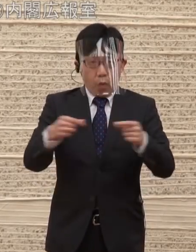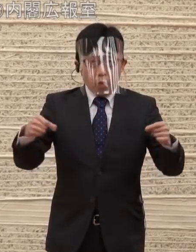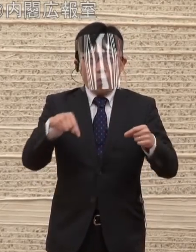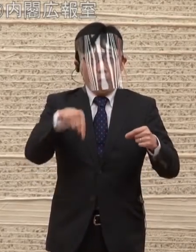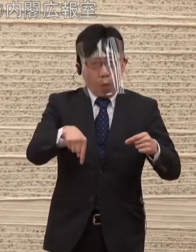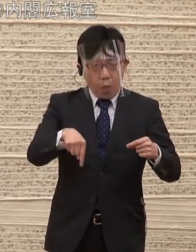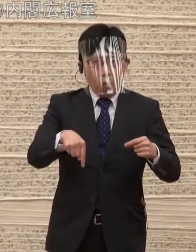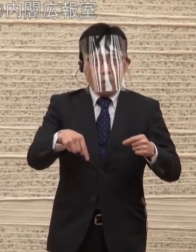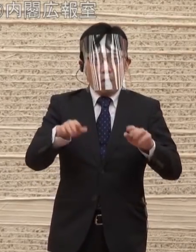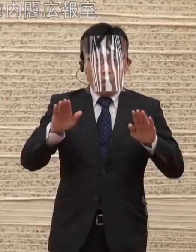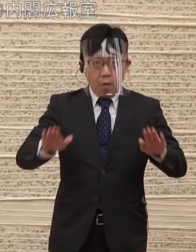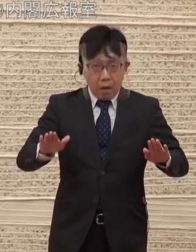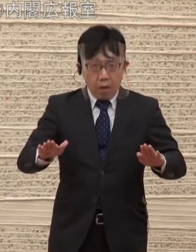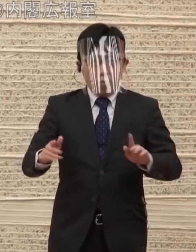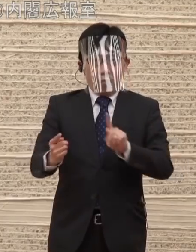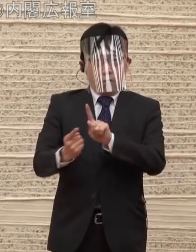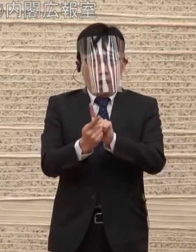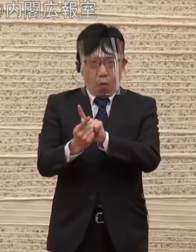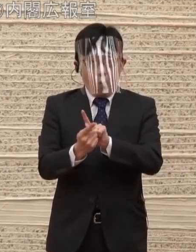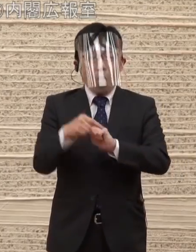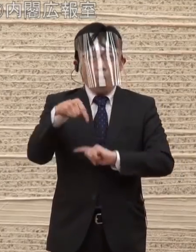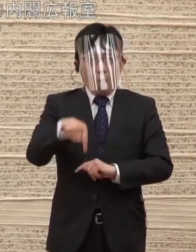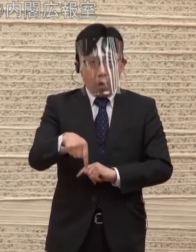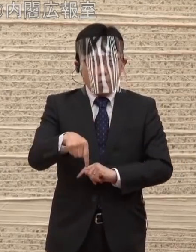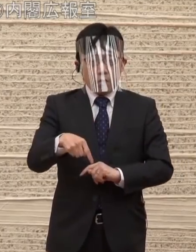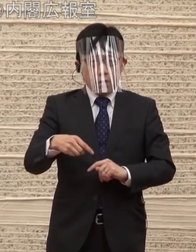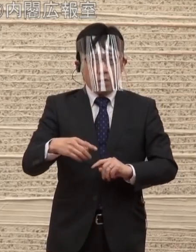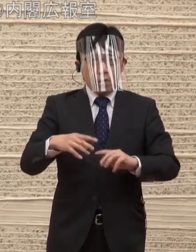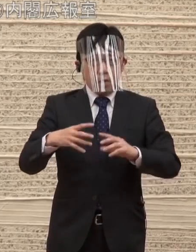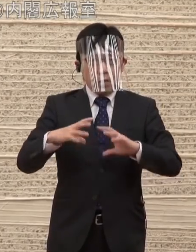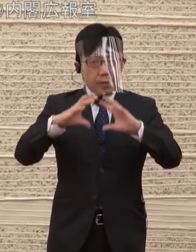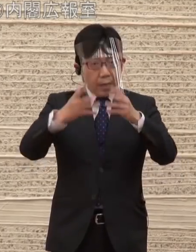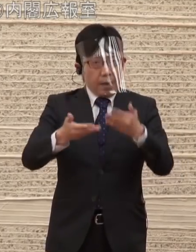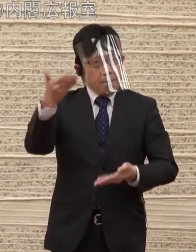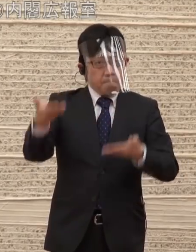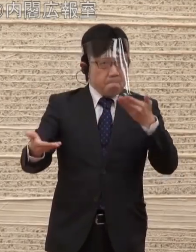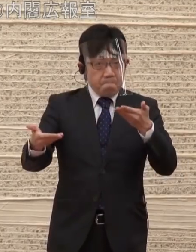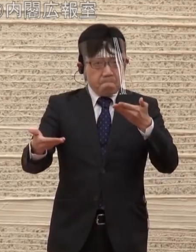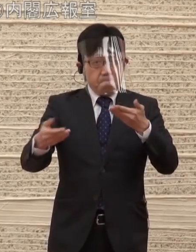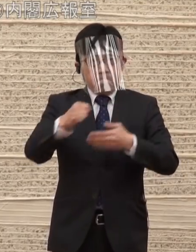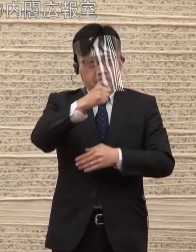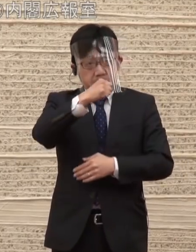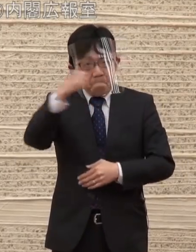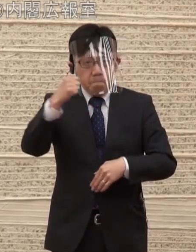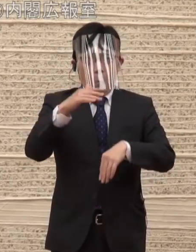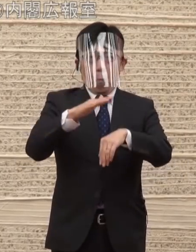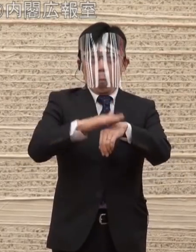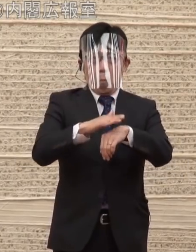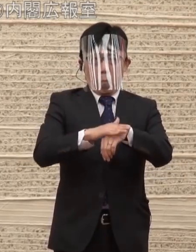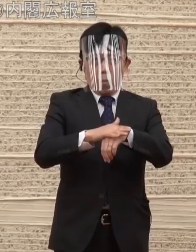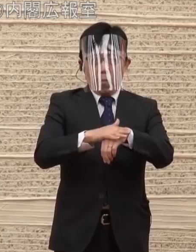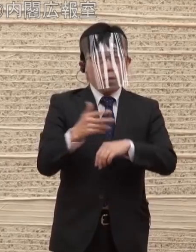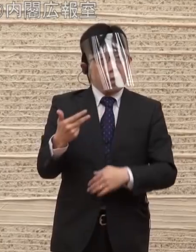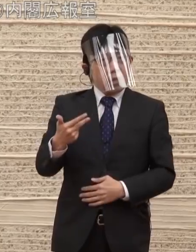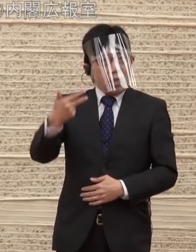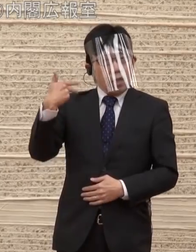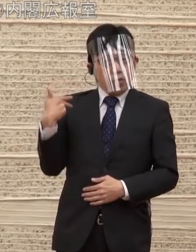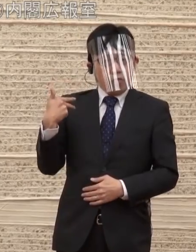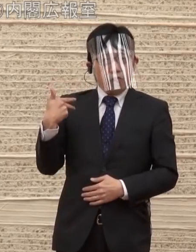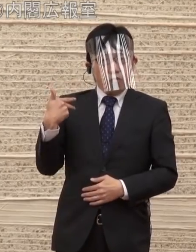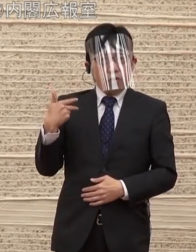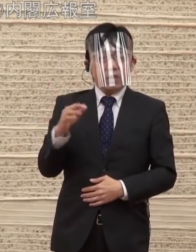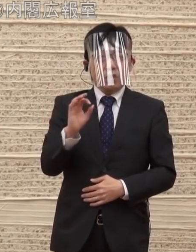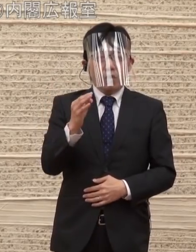は世界において卓越した模範である先週金曜日愚弟